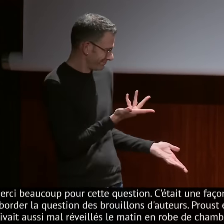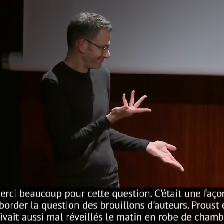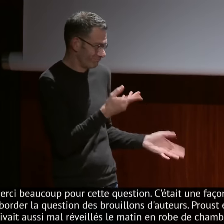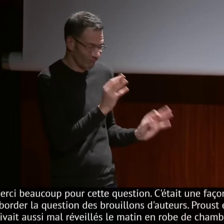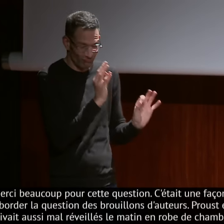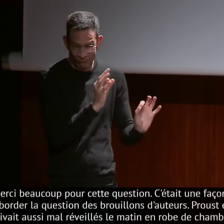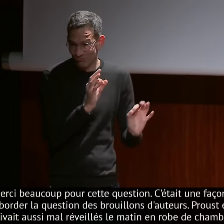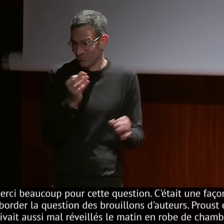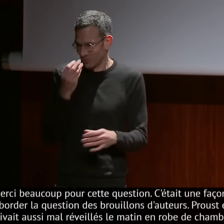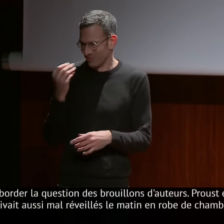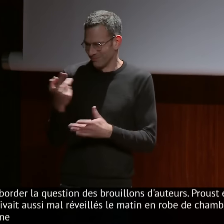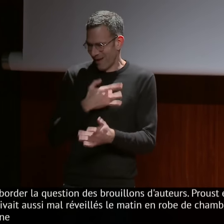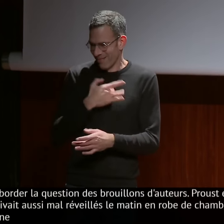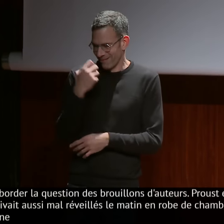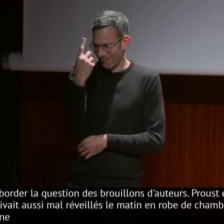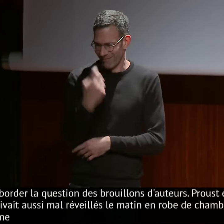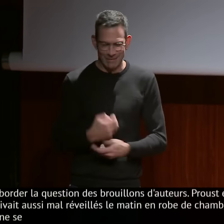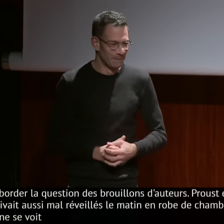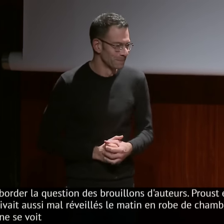subsidiaire.